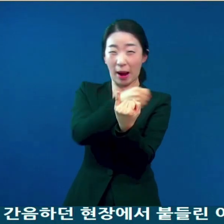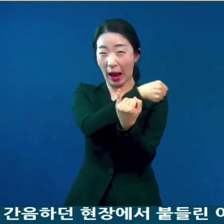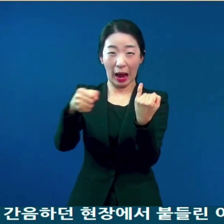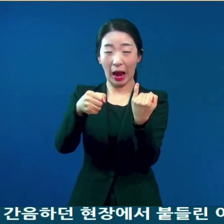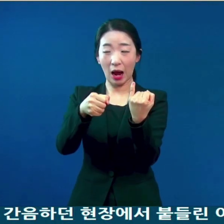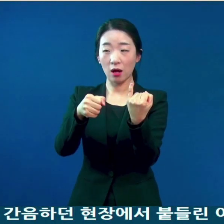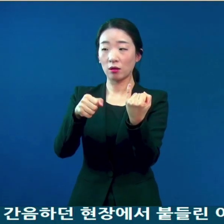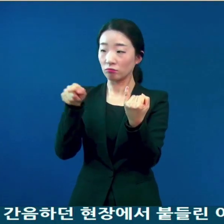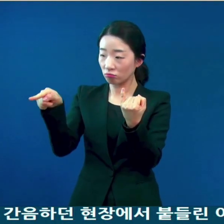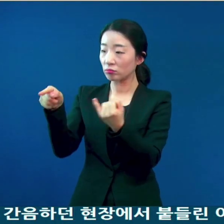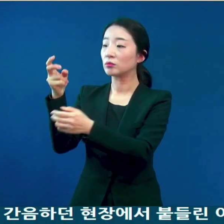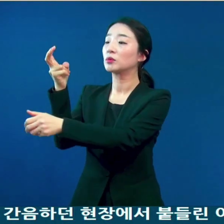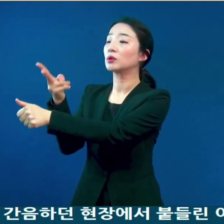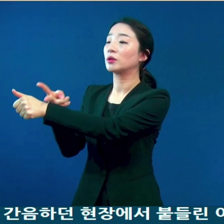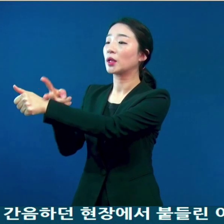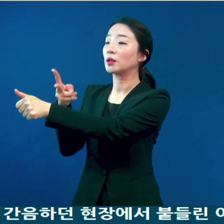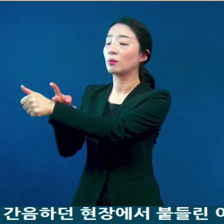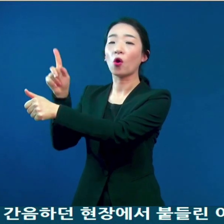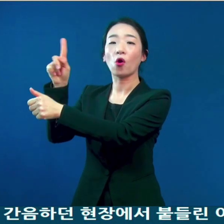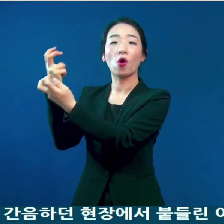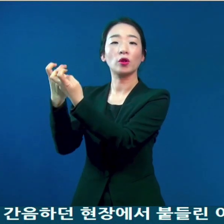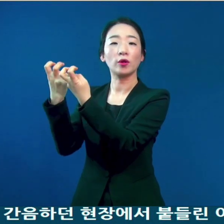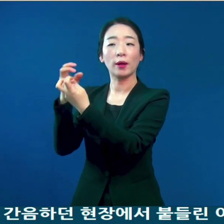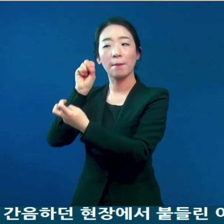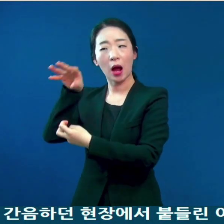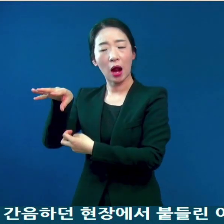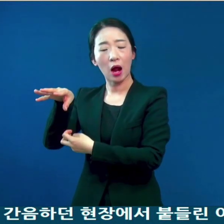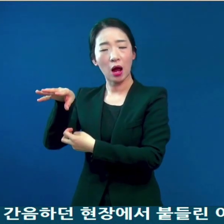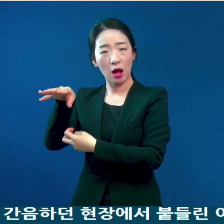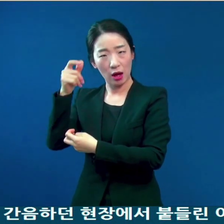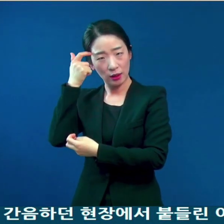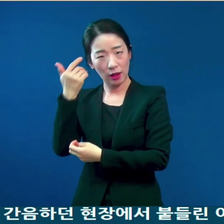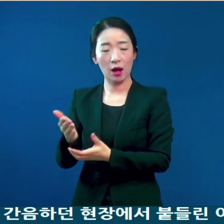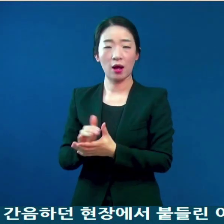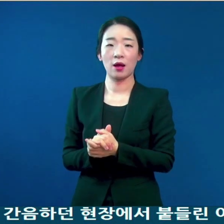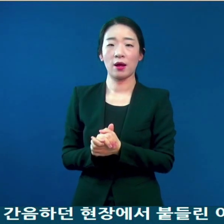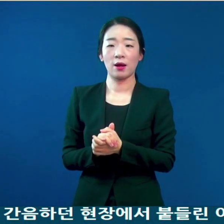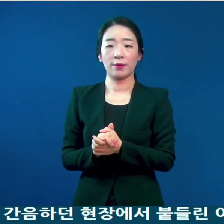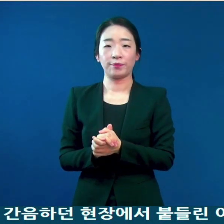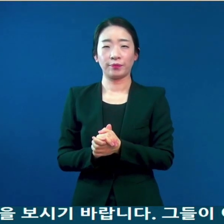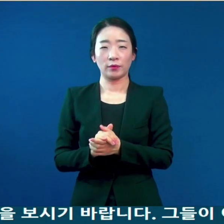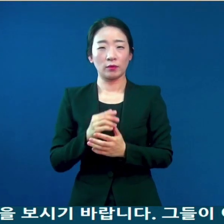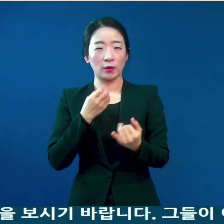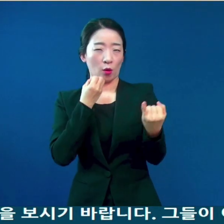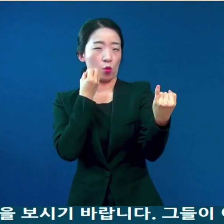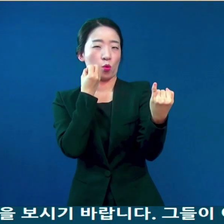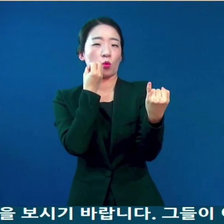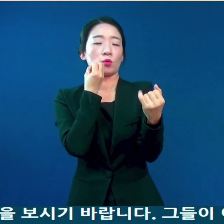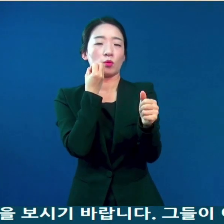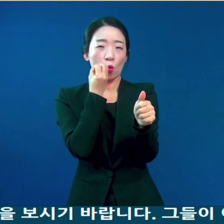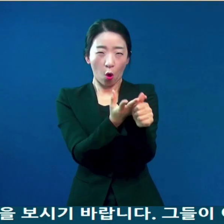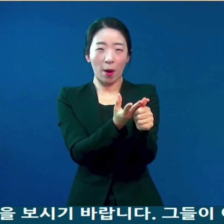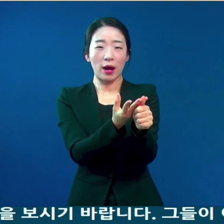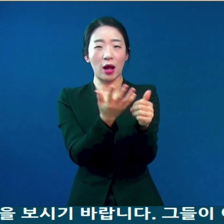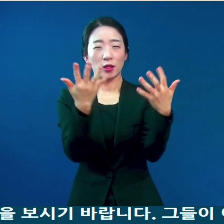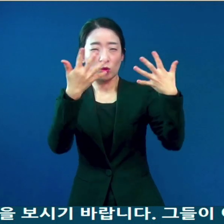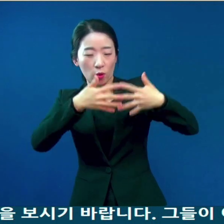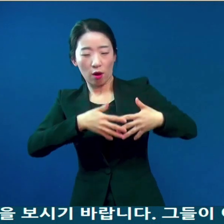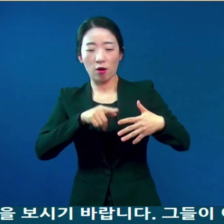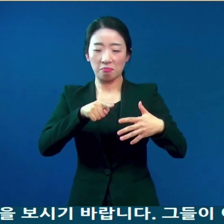어떻게 말하겠나이까. 그들이 이렇게 말하면 그 다음 고발할 조건을 얻고자